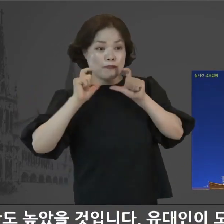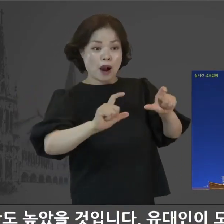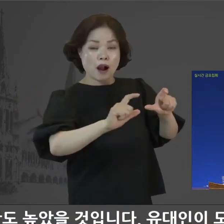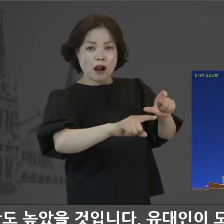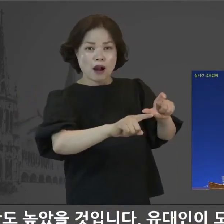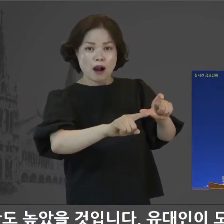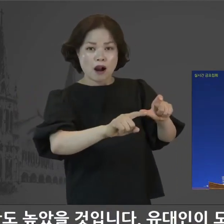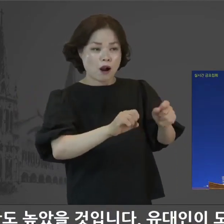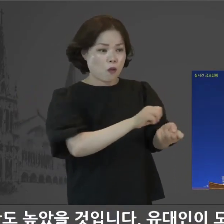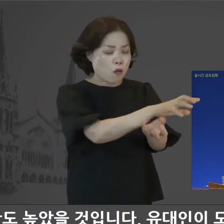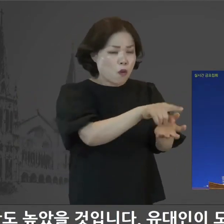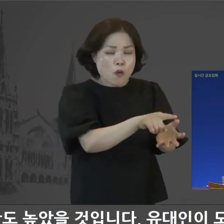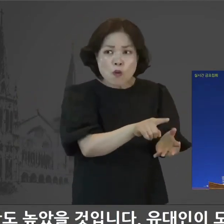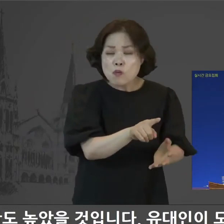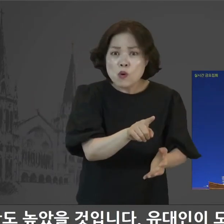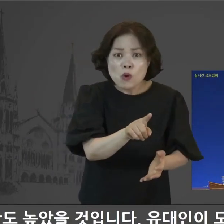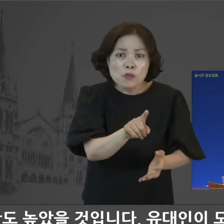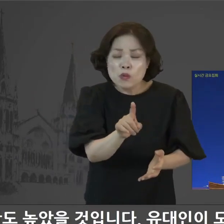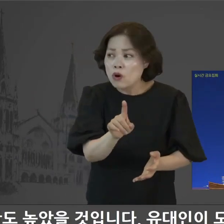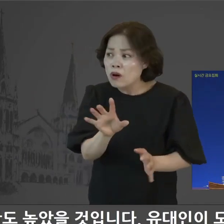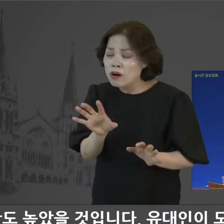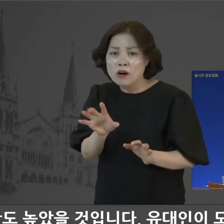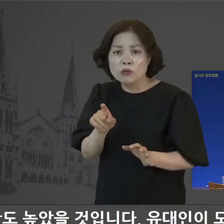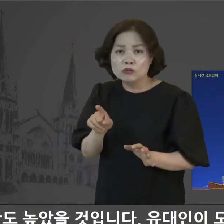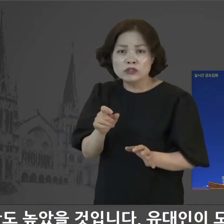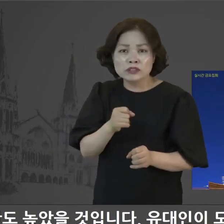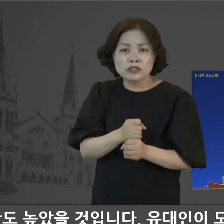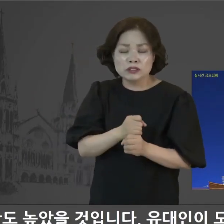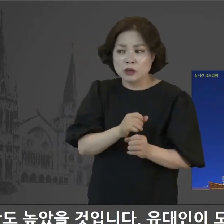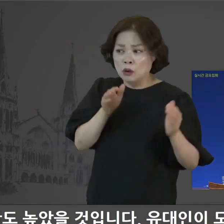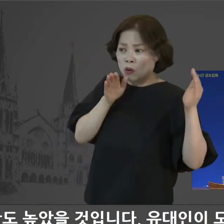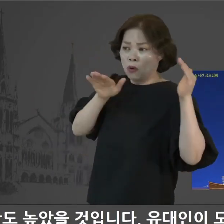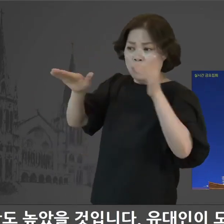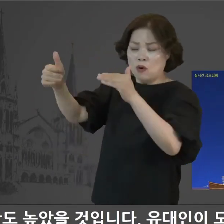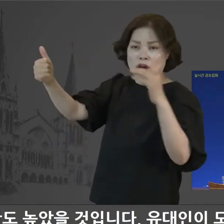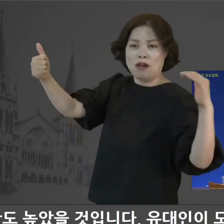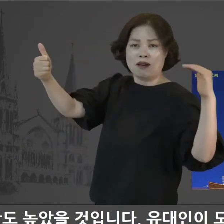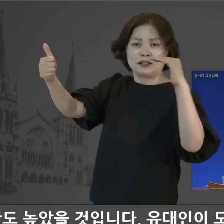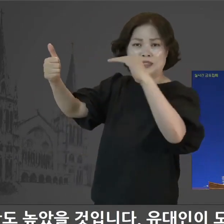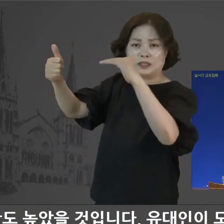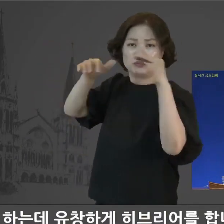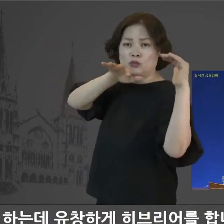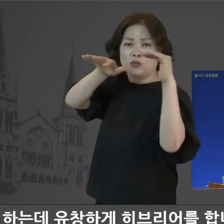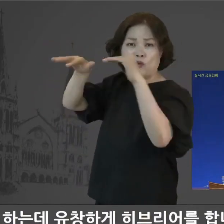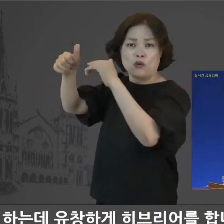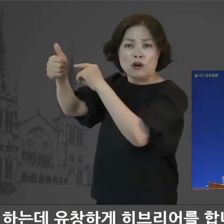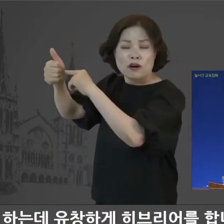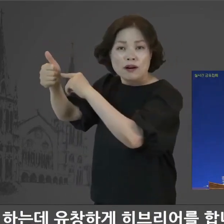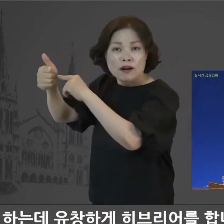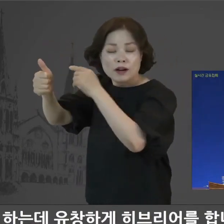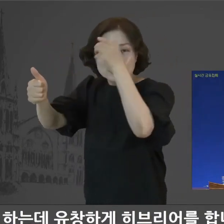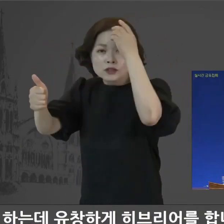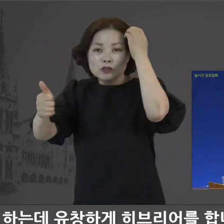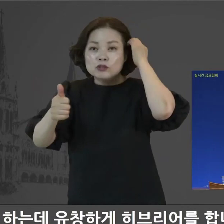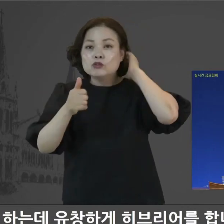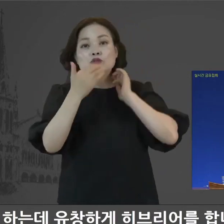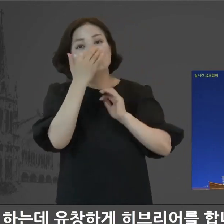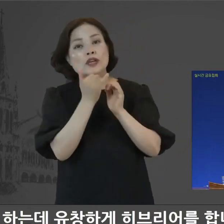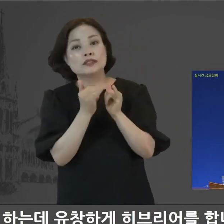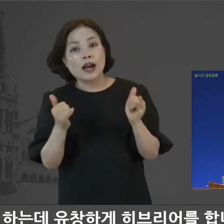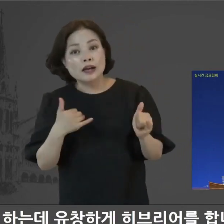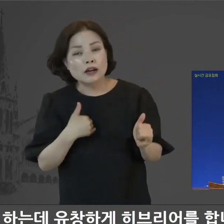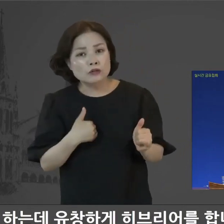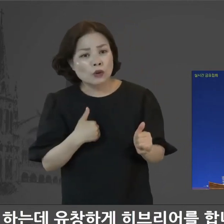유대인들이 웅성웅성하다가 이게 어쩐 일인가 하고 그를 주목해 보기 시작하는 거죠. 그가 유대인이란 건